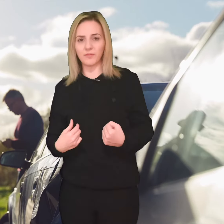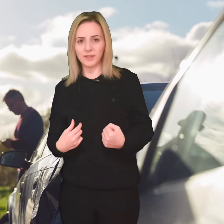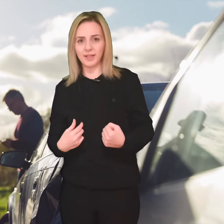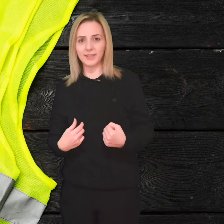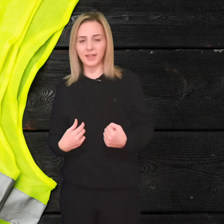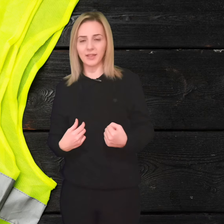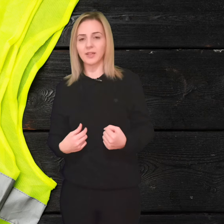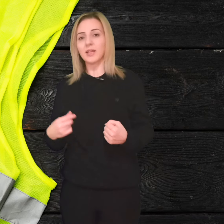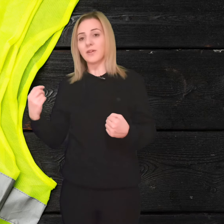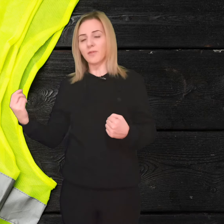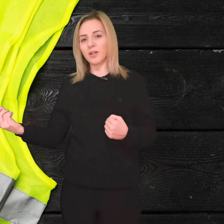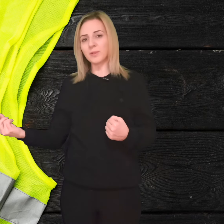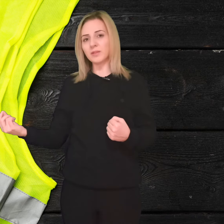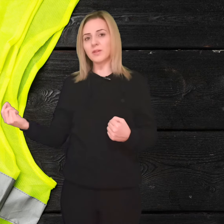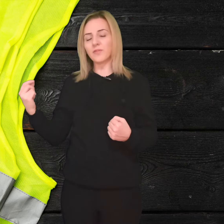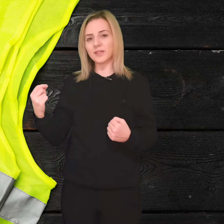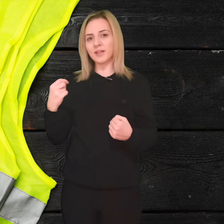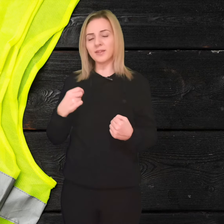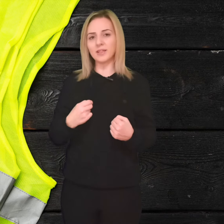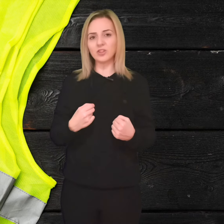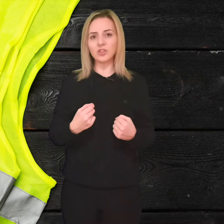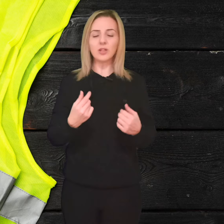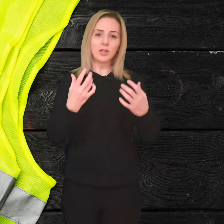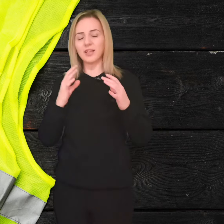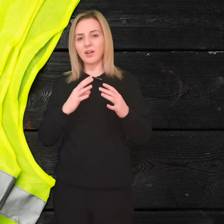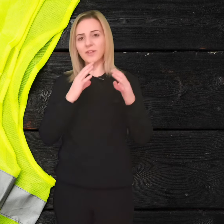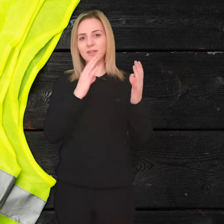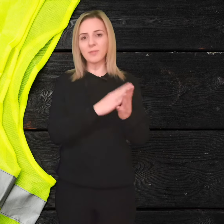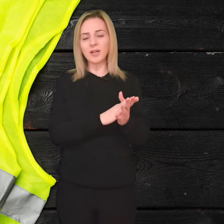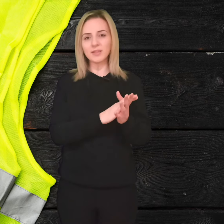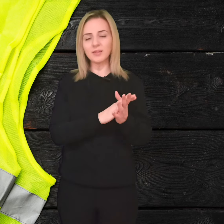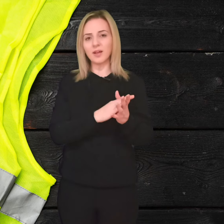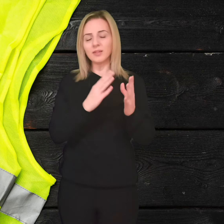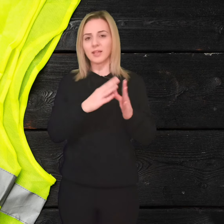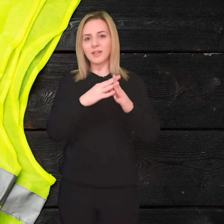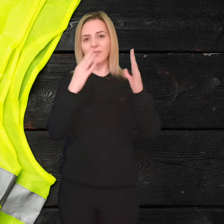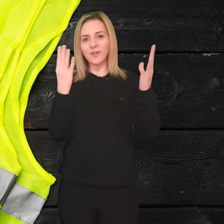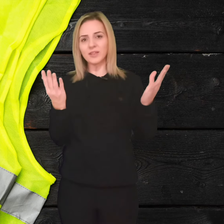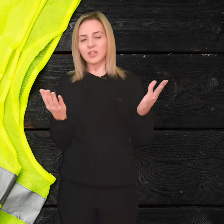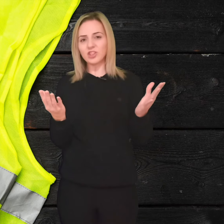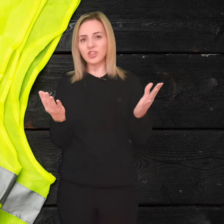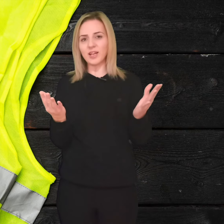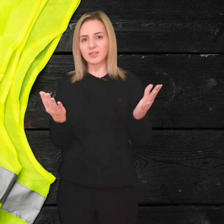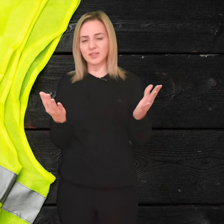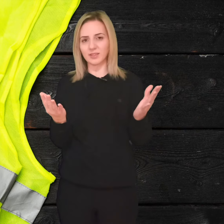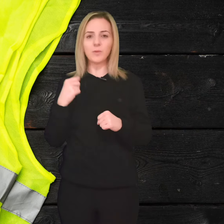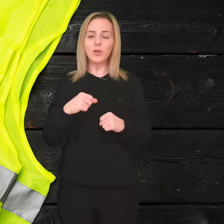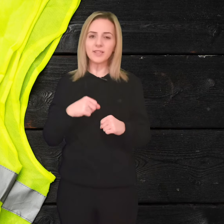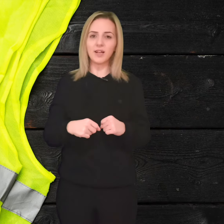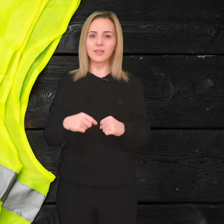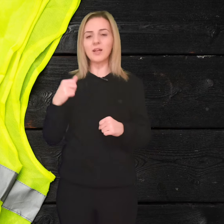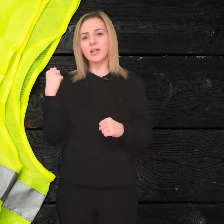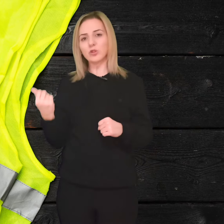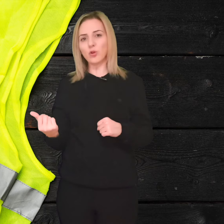fosforlu kıyafetler giyerler. Arabanın farından gelen ışık kıyafetle temas ettiği an kıyafet ışığı yansıtır. Ve